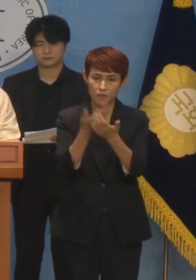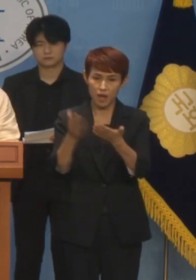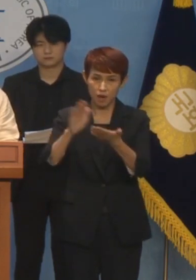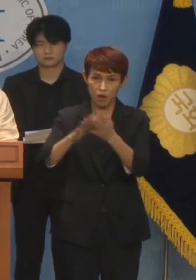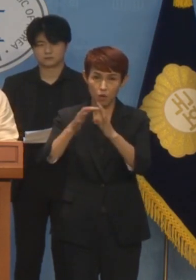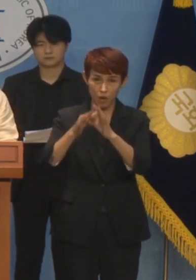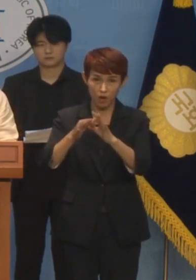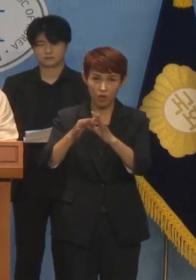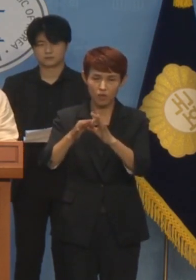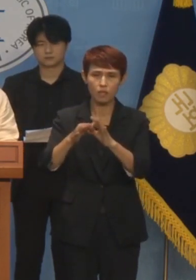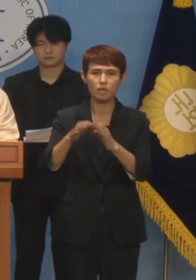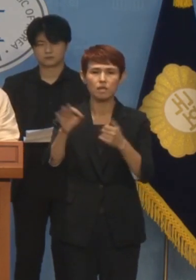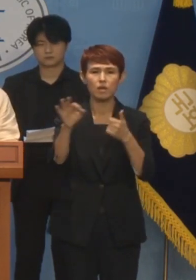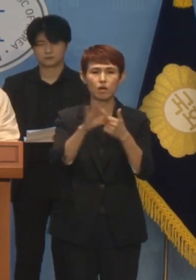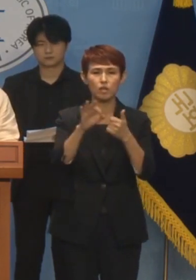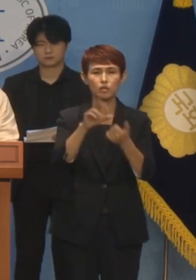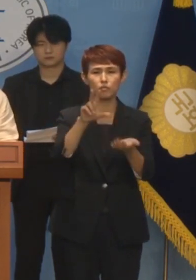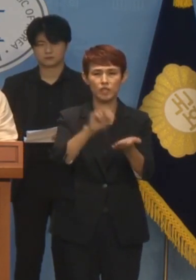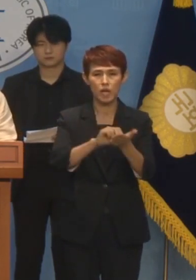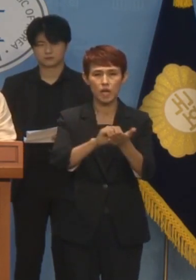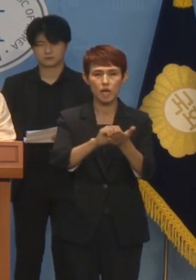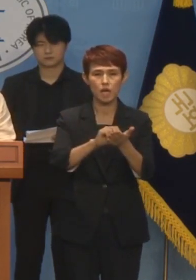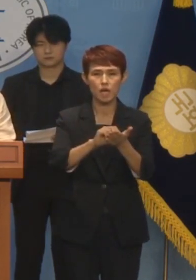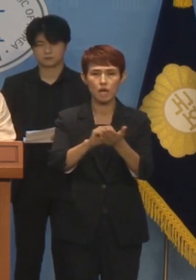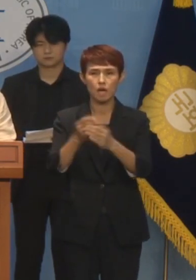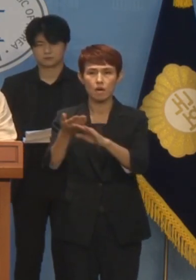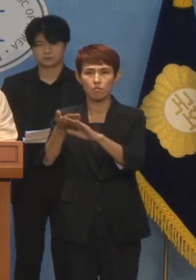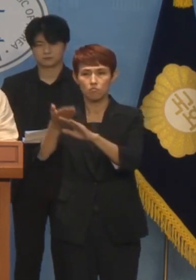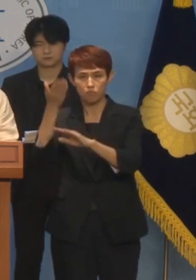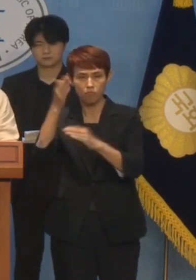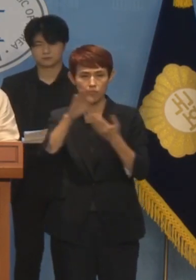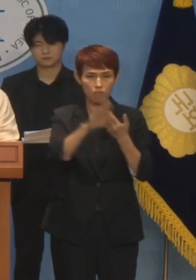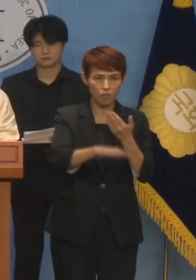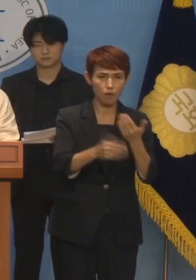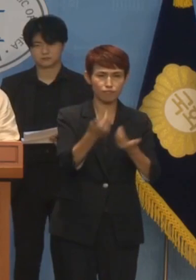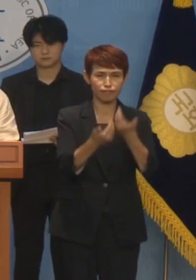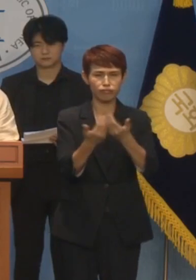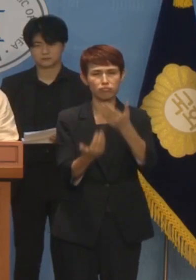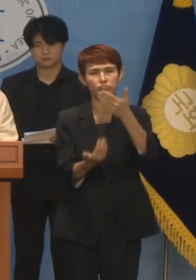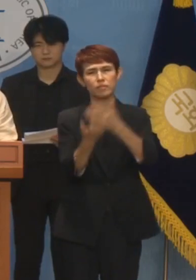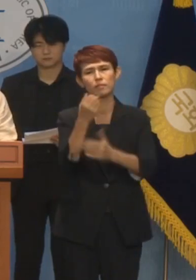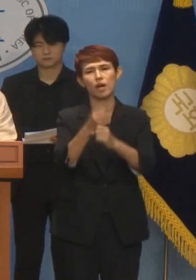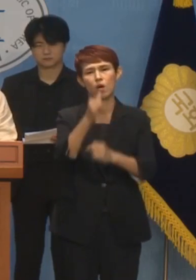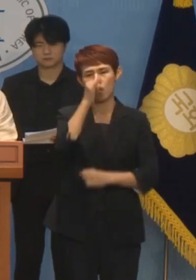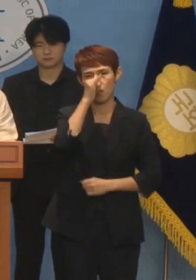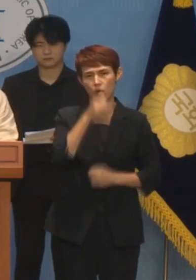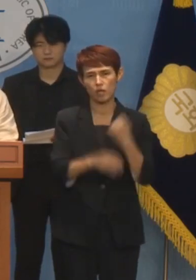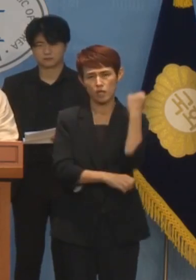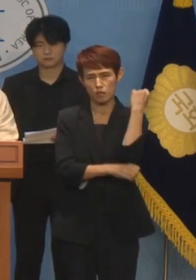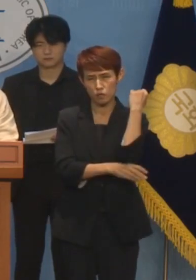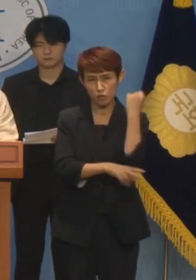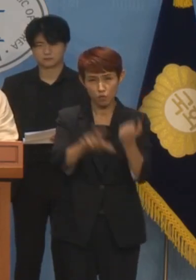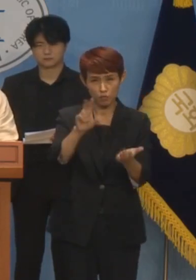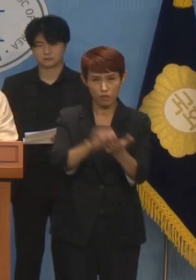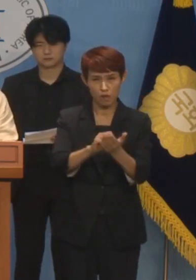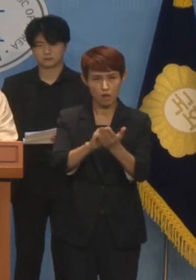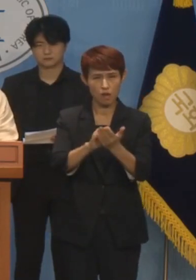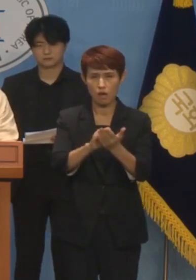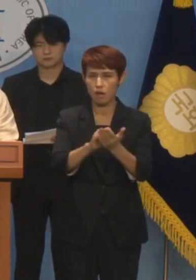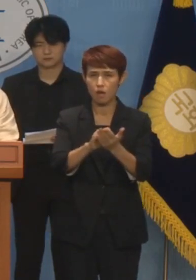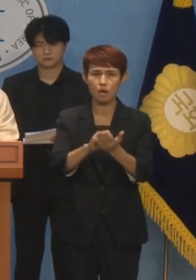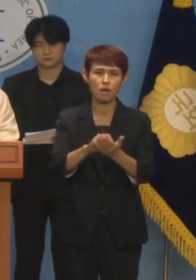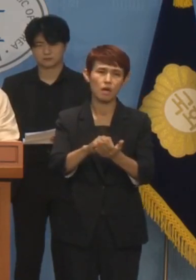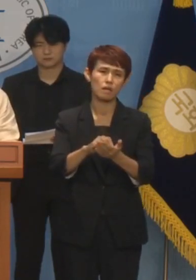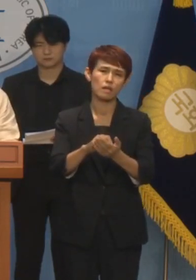연금 문제를 잠재적인 세대 갈등의 원인으로 만들며 연금 개혁의 가장 기초적인 본질도 망각한